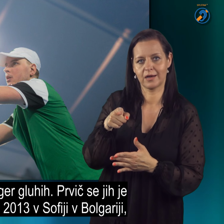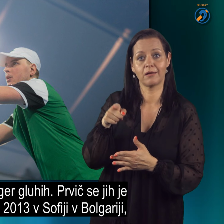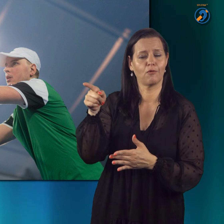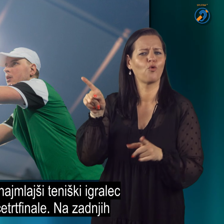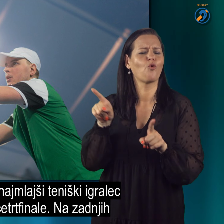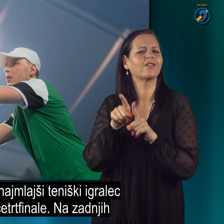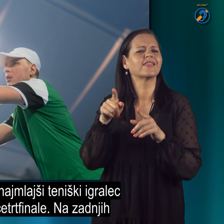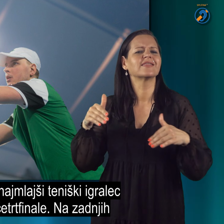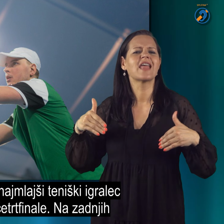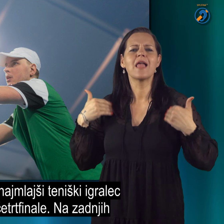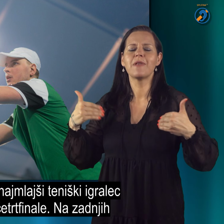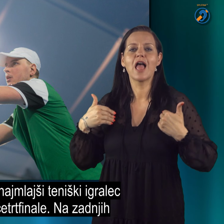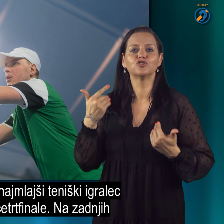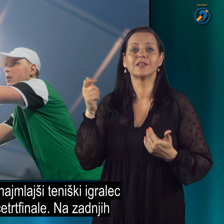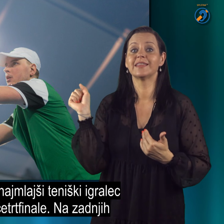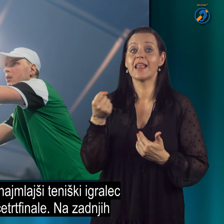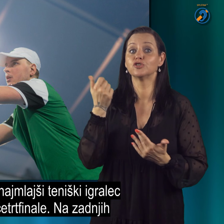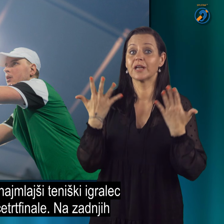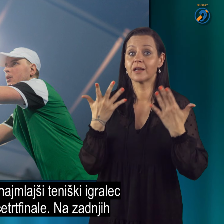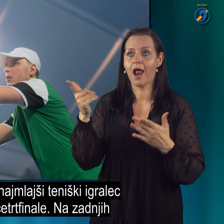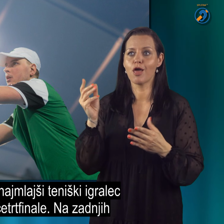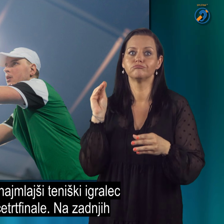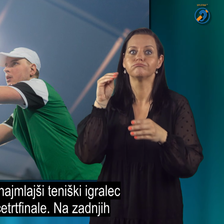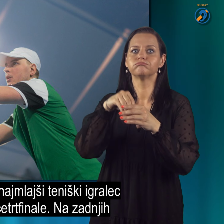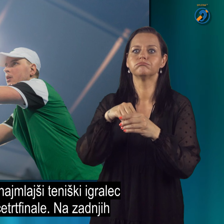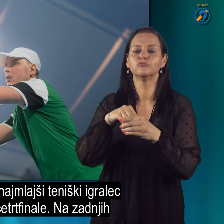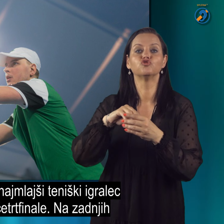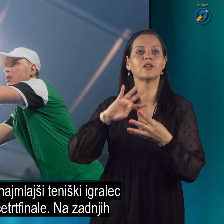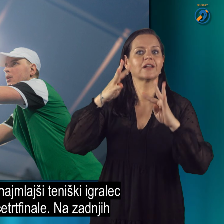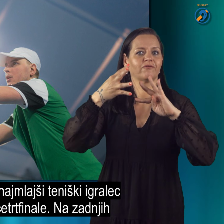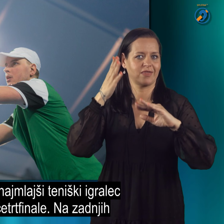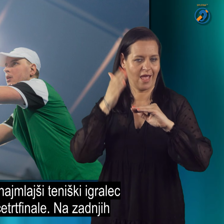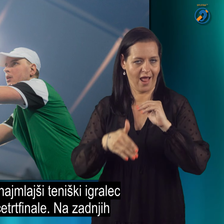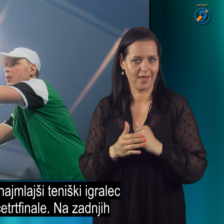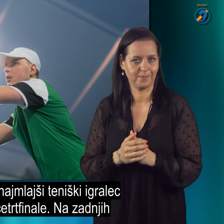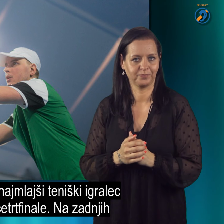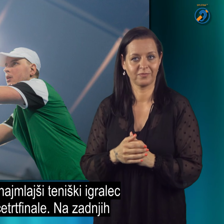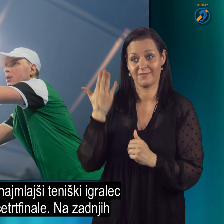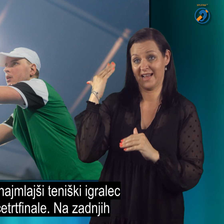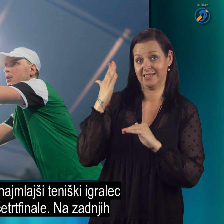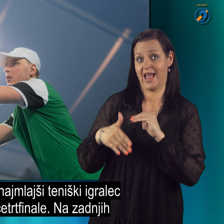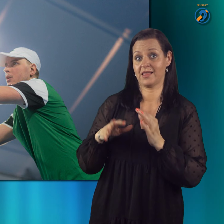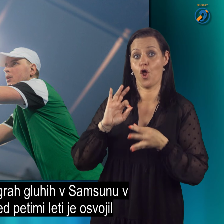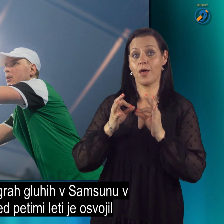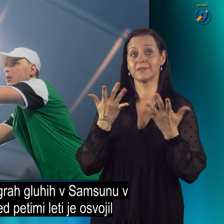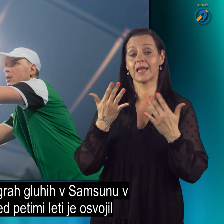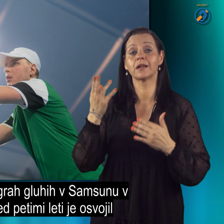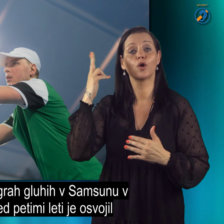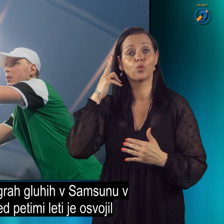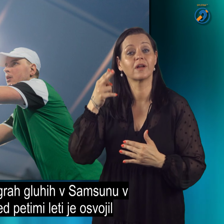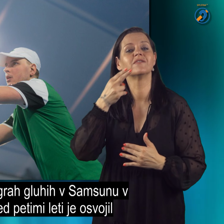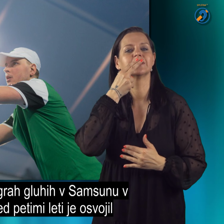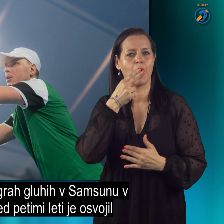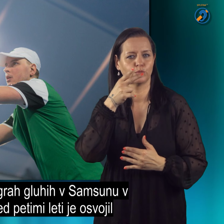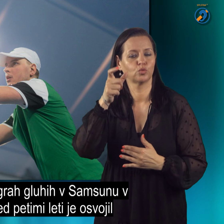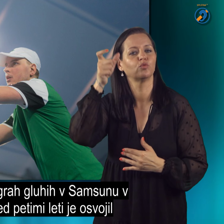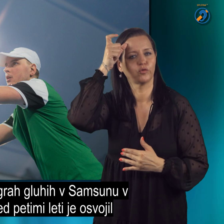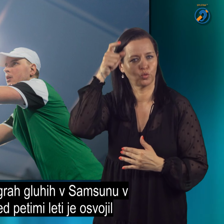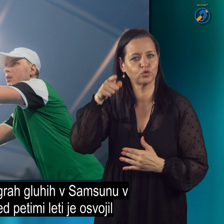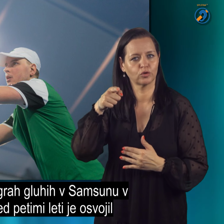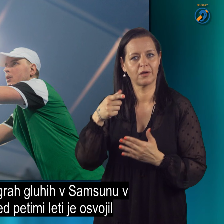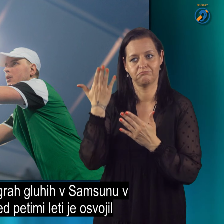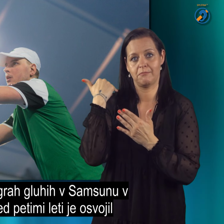Sofiji v Bolgariji, kjer je kot najmlajši teniški igralec prišel v četrtfinale. Na zadnjih olimpijskih igrah gluhih